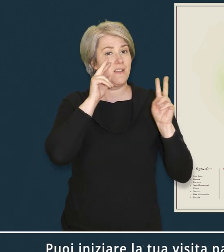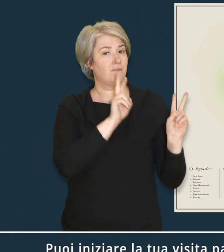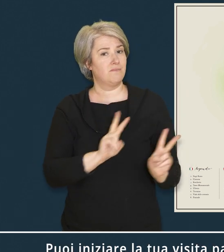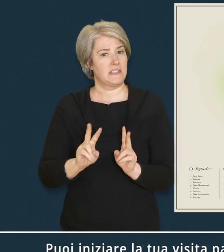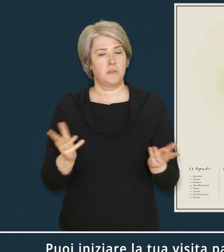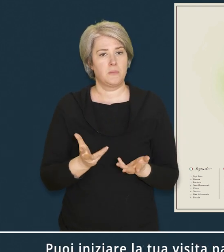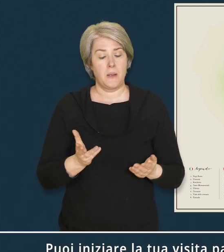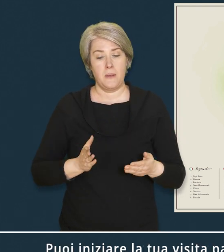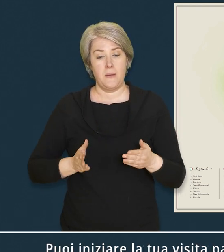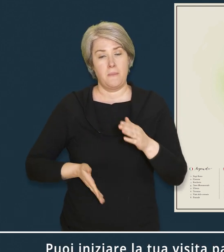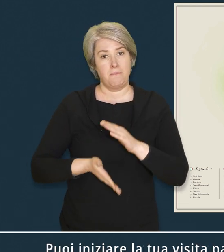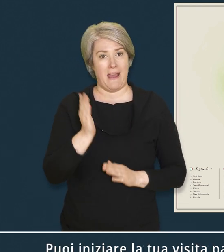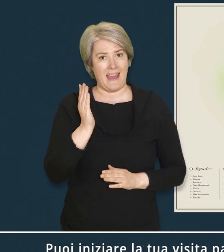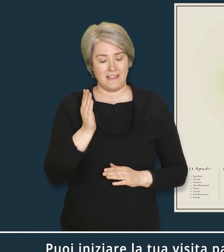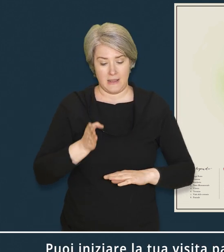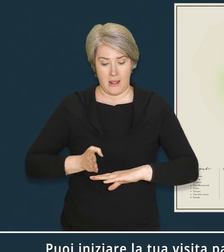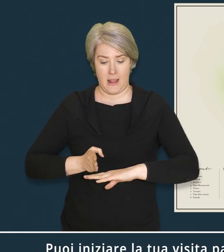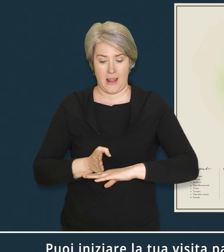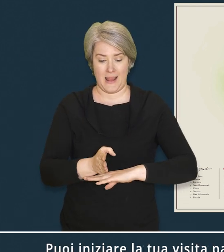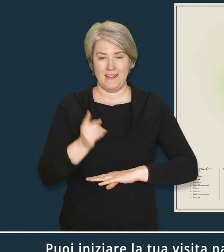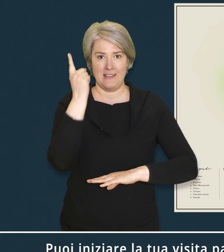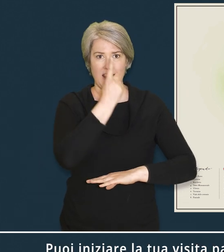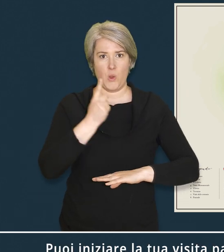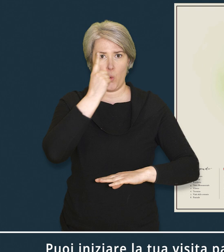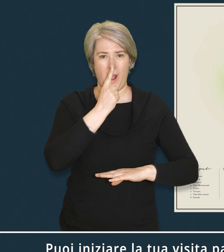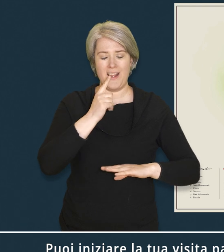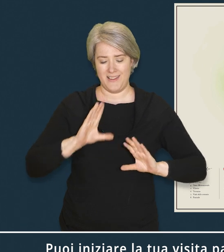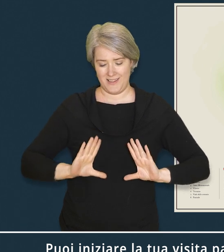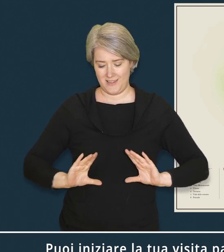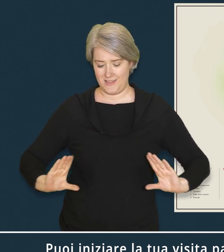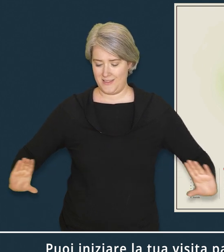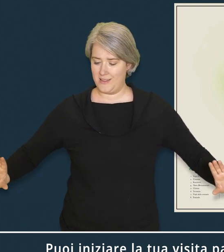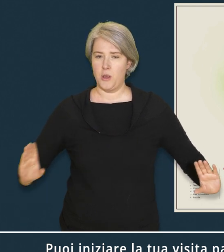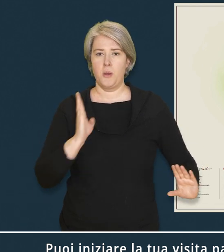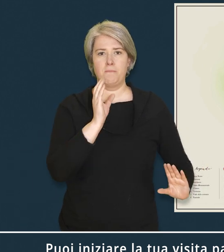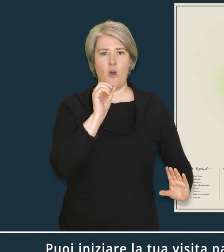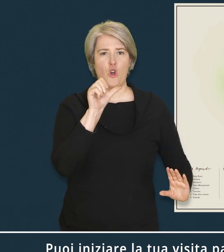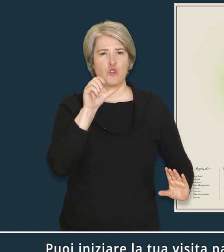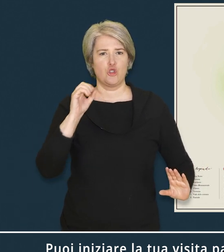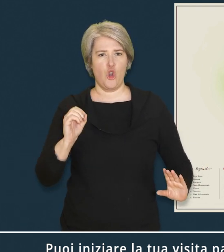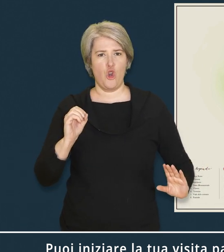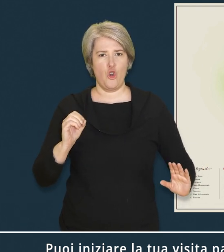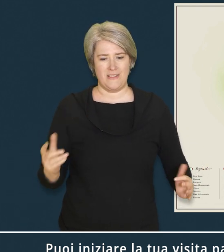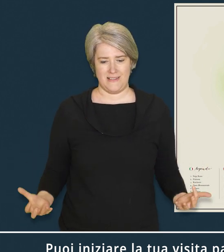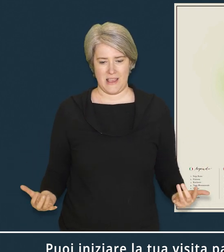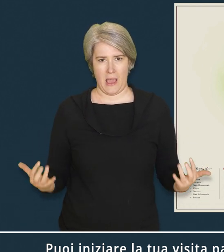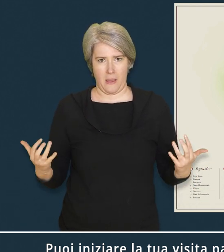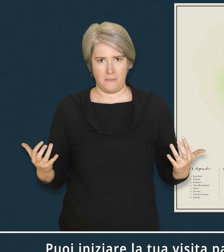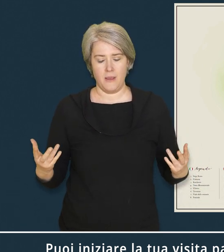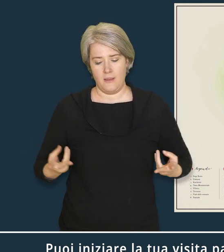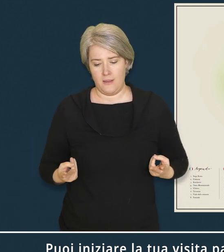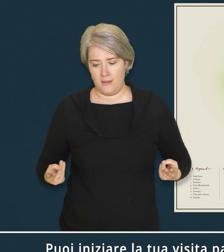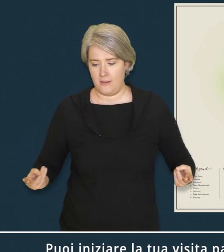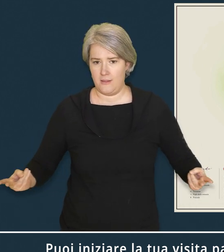Puoi iniziare la tua visita partendo dal passaggio naturale creato dalle siepi di bosso,